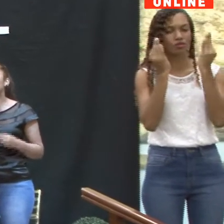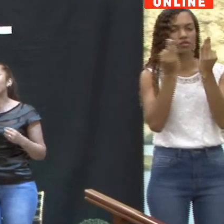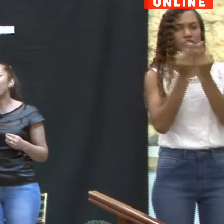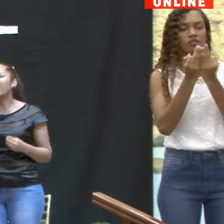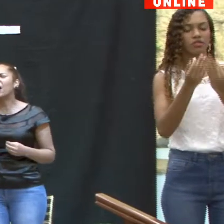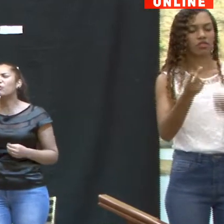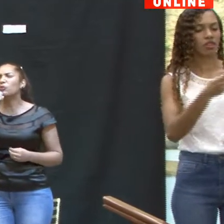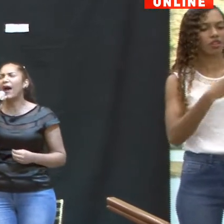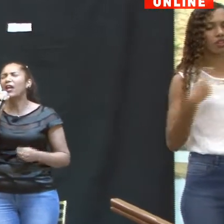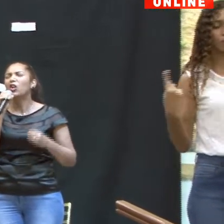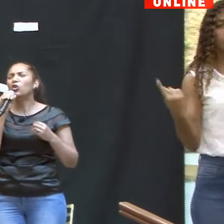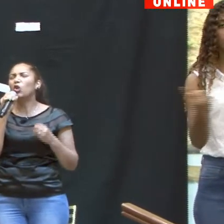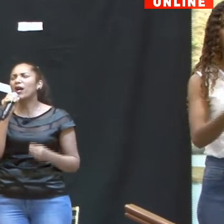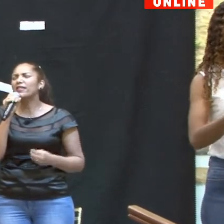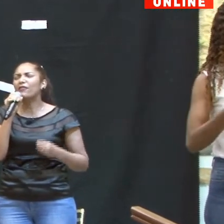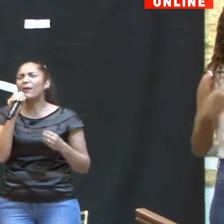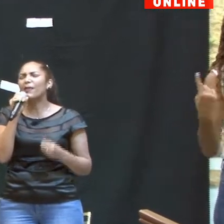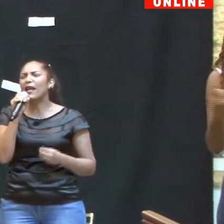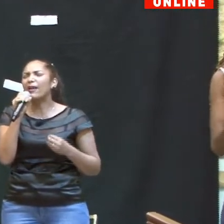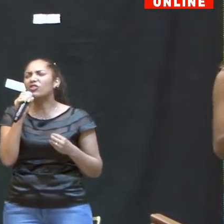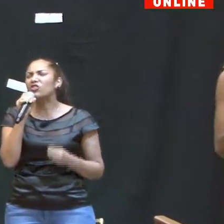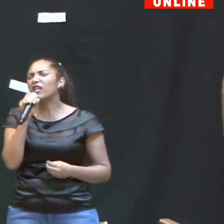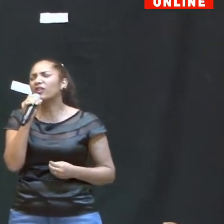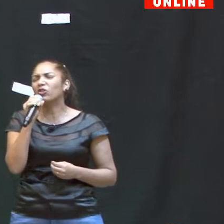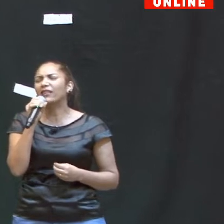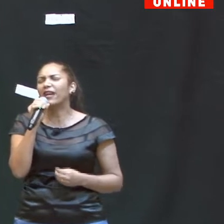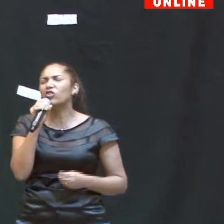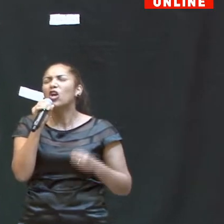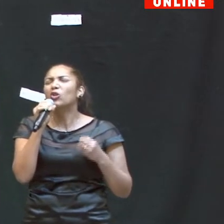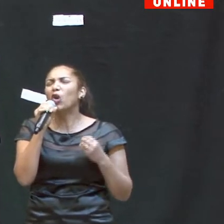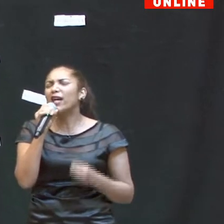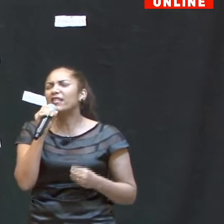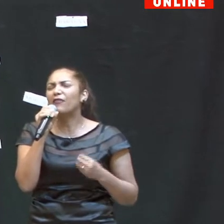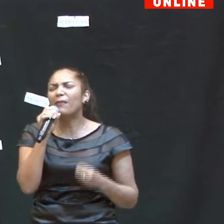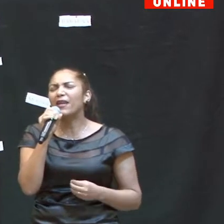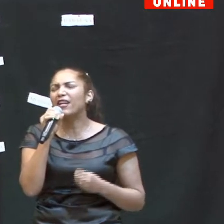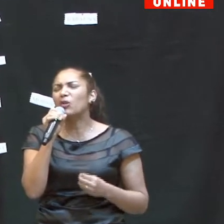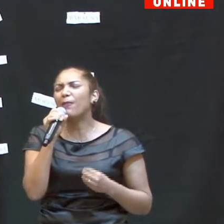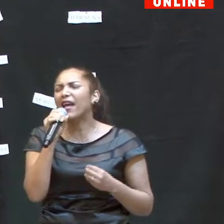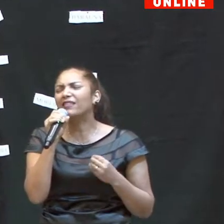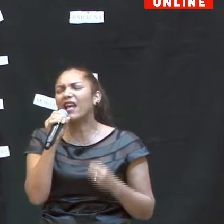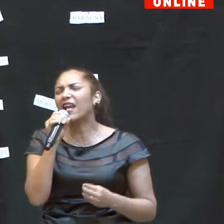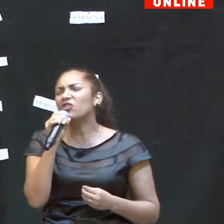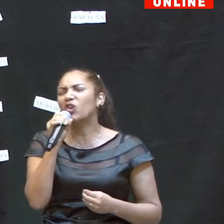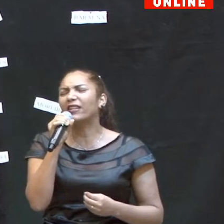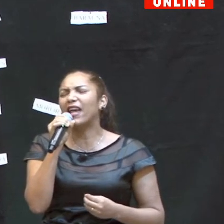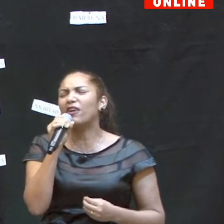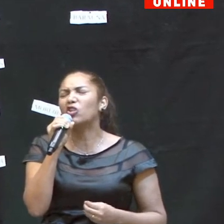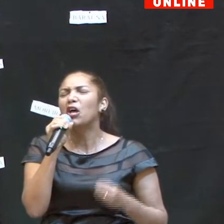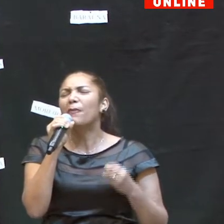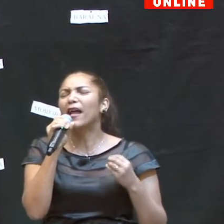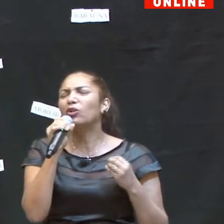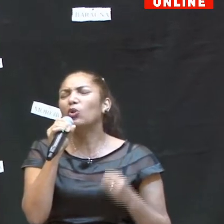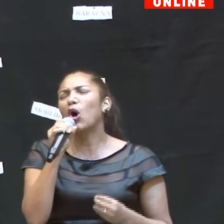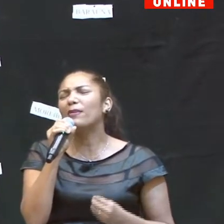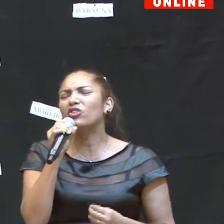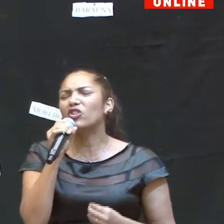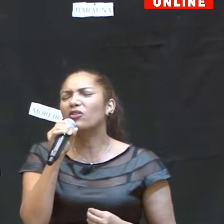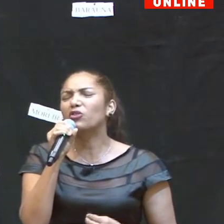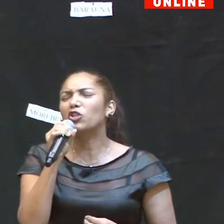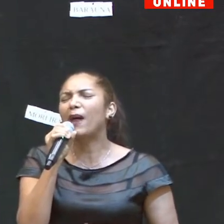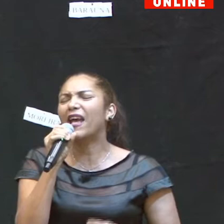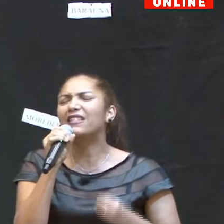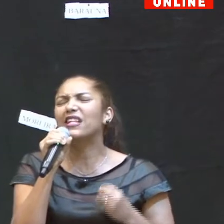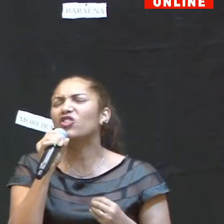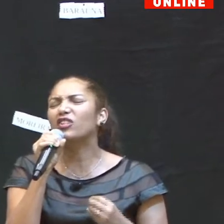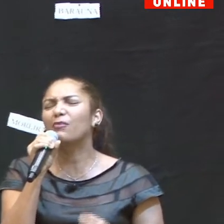Deus, declaramos, Pai, nossa família é bendita, ó Deus, nossa família Te pertence, ó Deus. Pai, em nome de